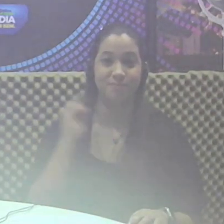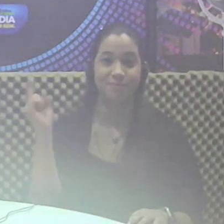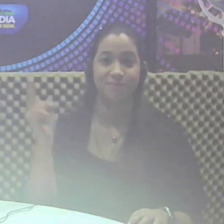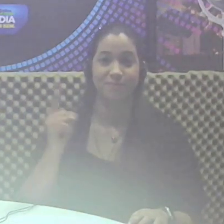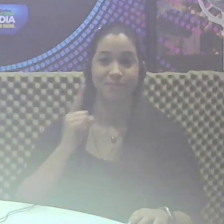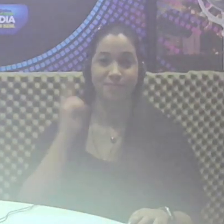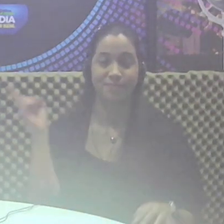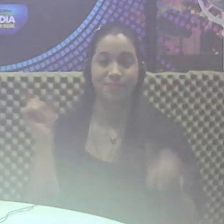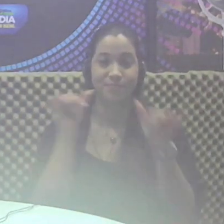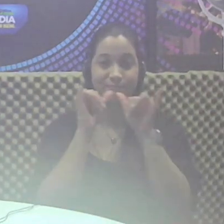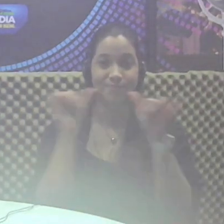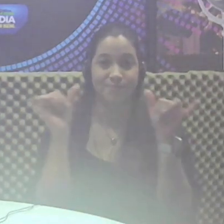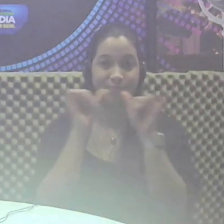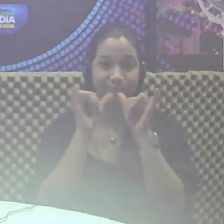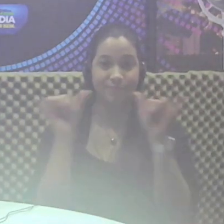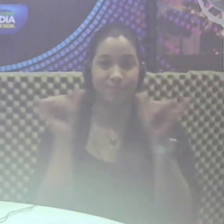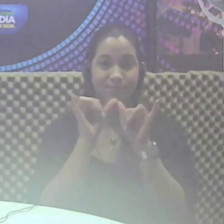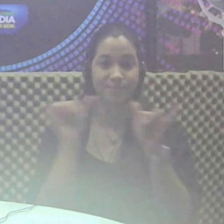Giro de